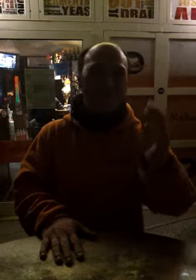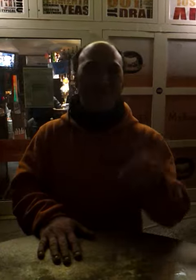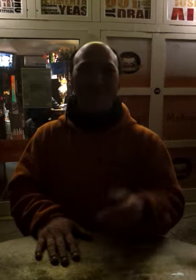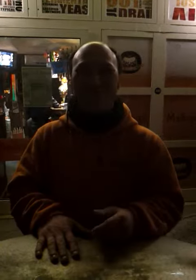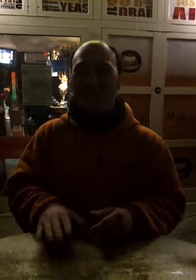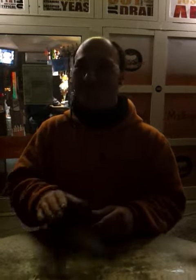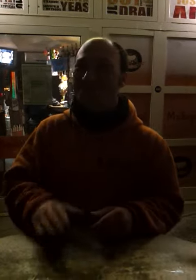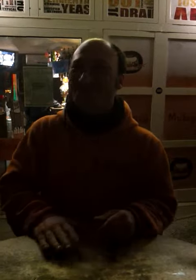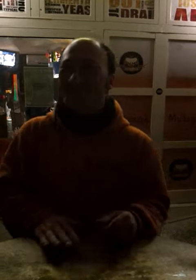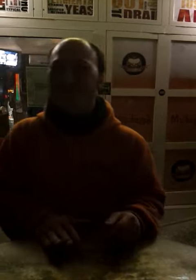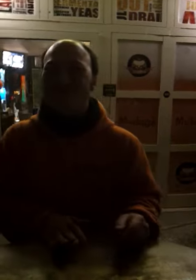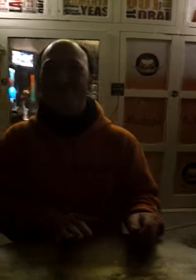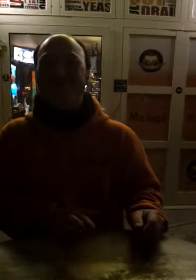in bottega.